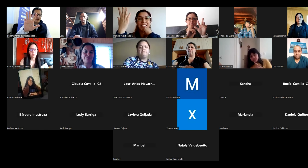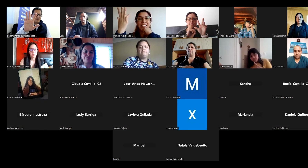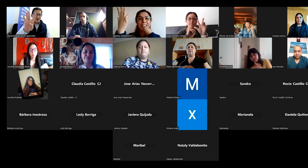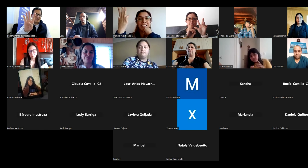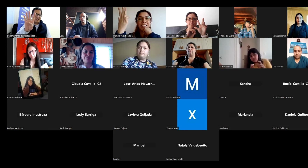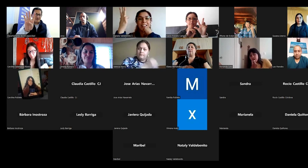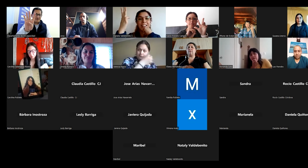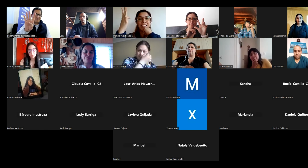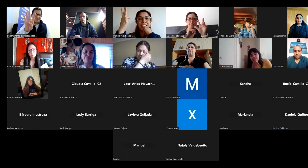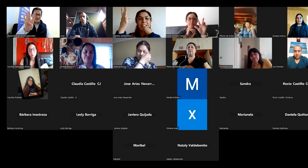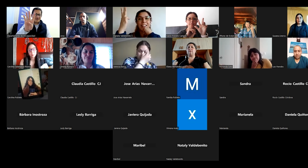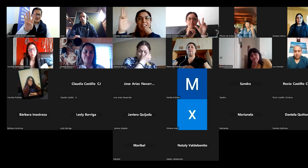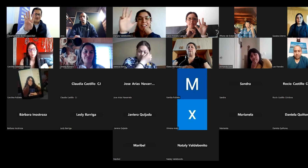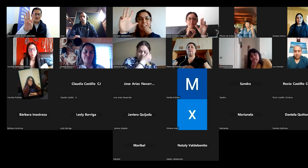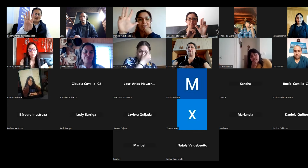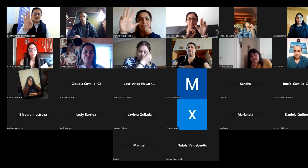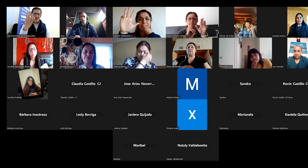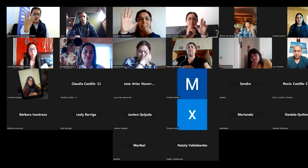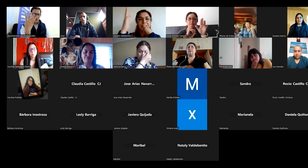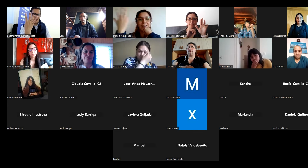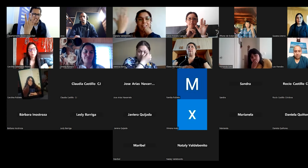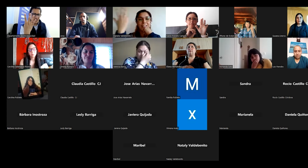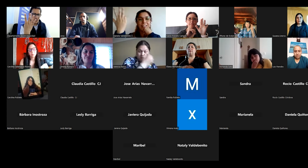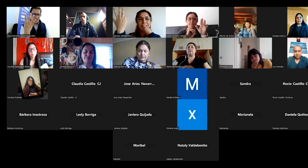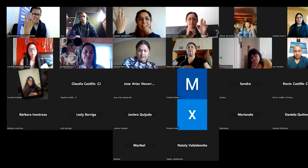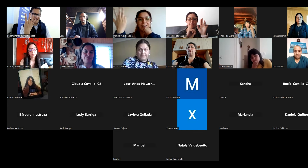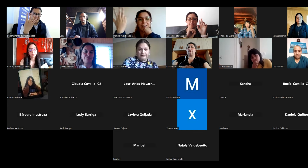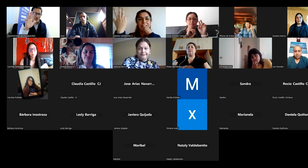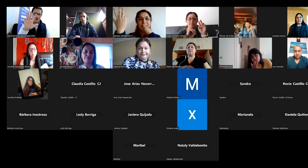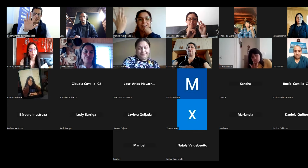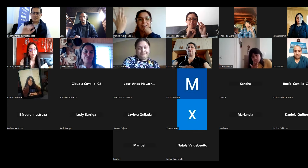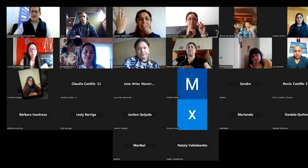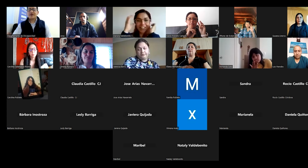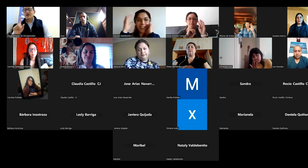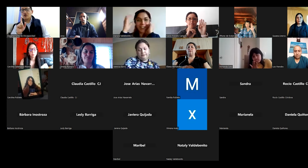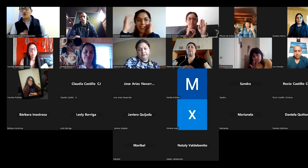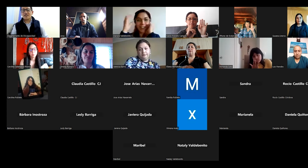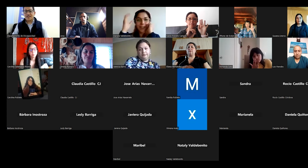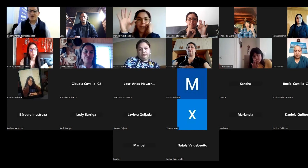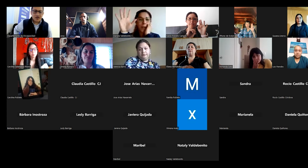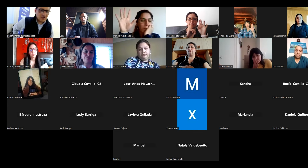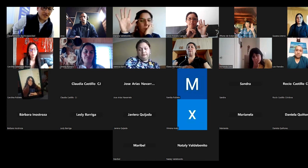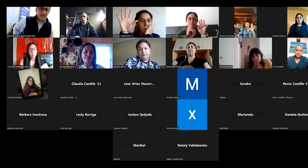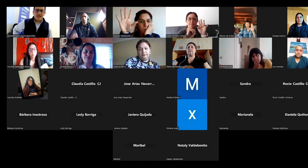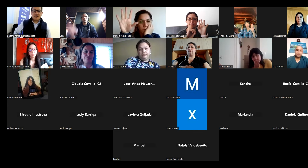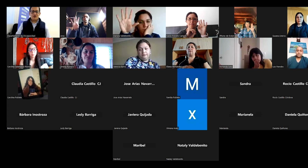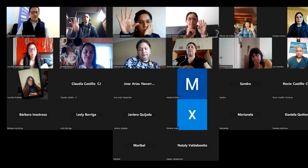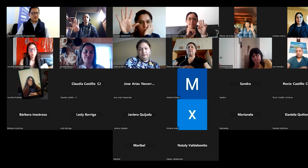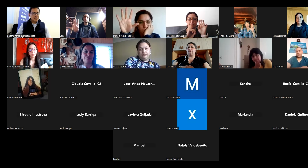pero así no ¿cierto? entonces el 9 el 4 sería así y el 9 sería acá ya ojo con ese detalle que no se le vaya a confundir